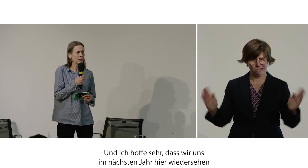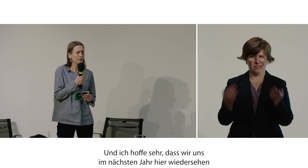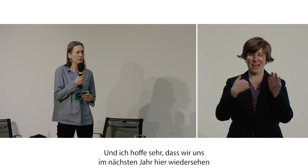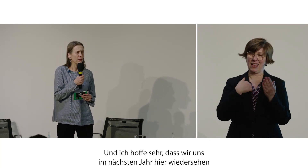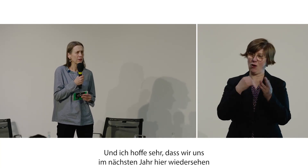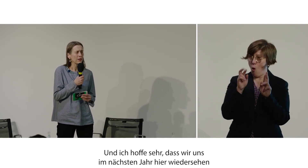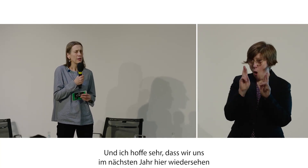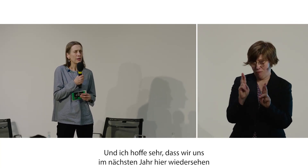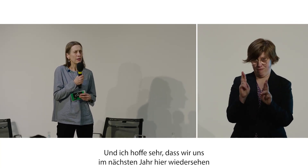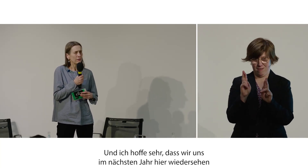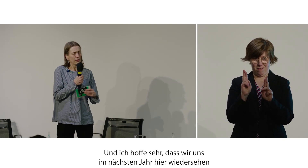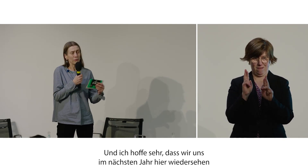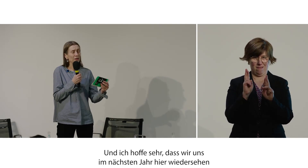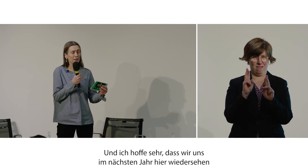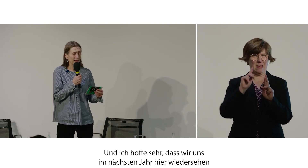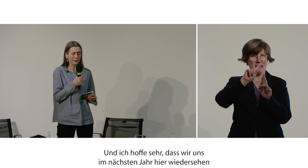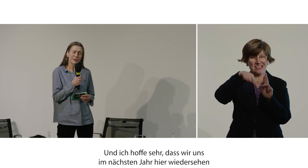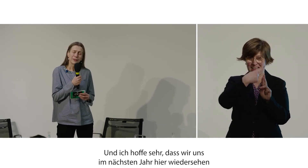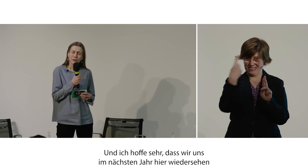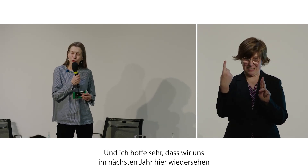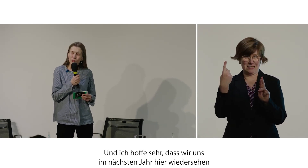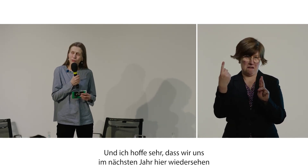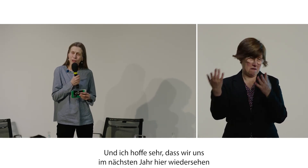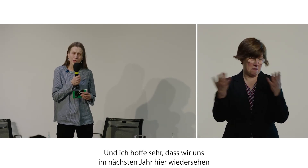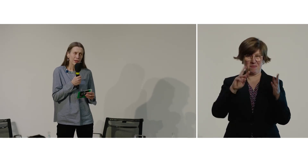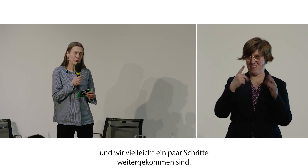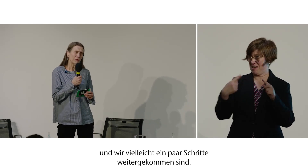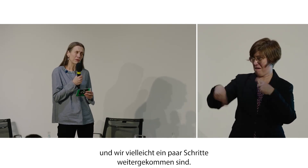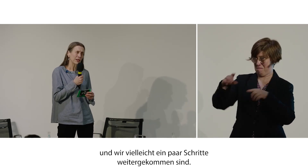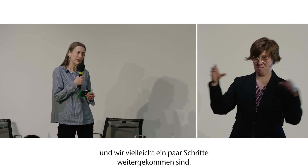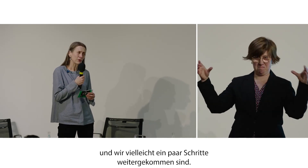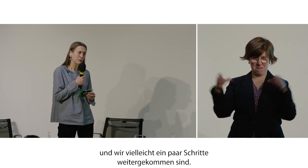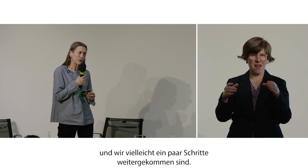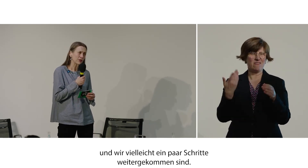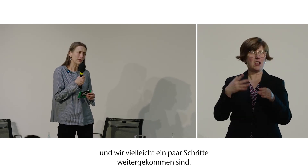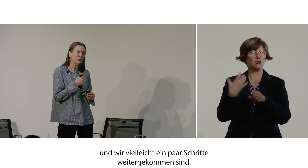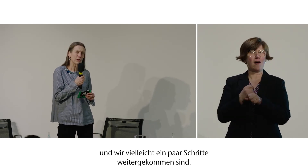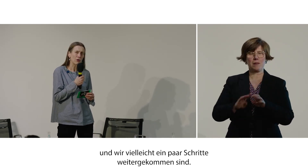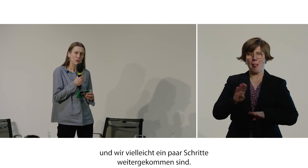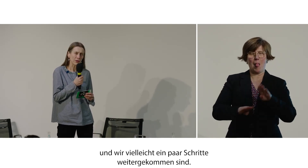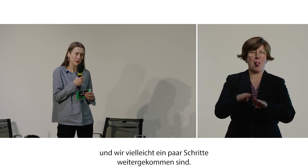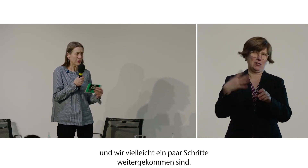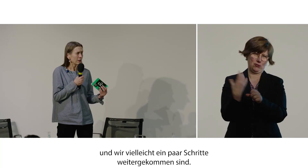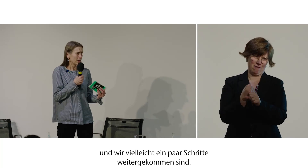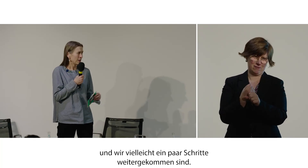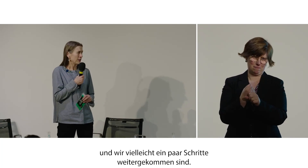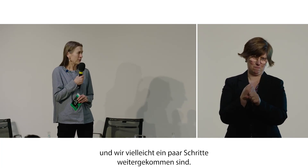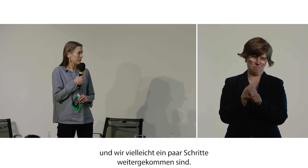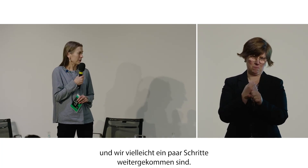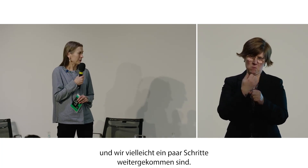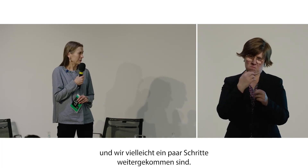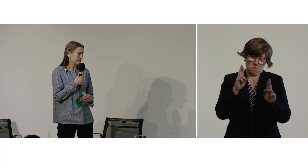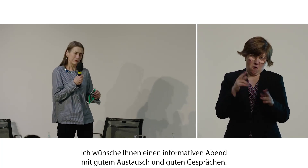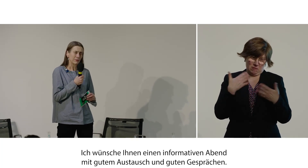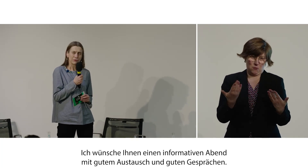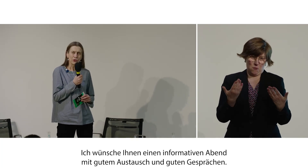ich hoffe sehr, dass wir uns im nächsten Jahr hier wiedersehen und wir vielleicht auch ein paar Schritte weiter gekommen sind. Ich